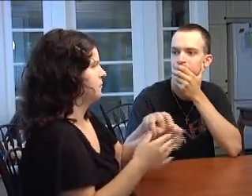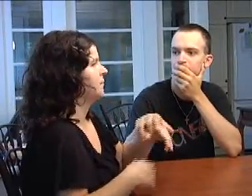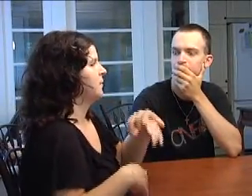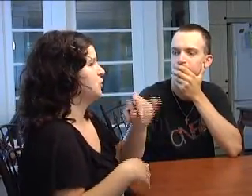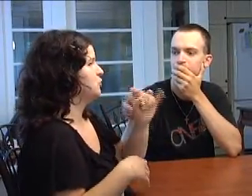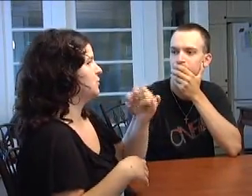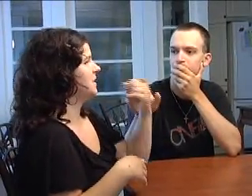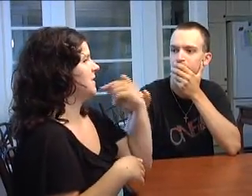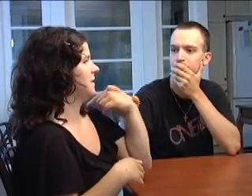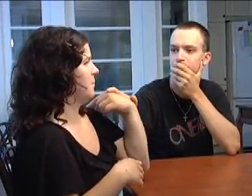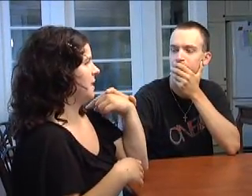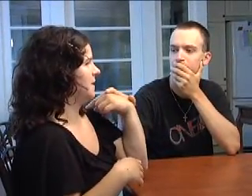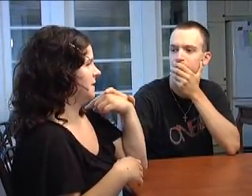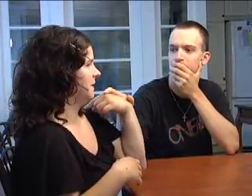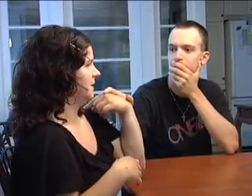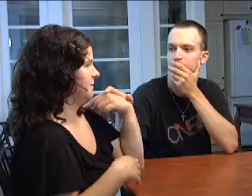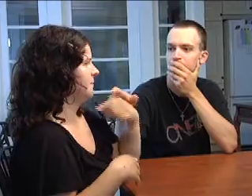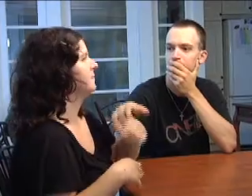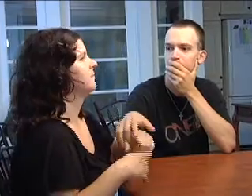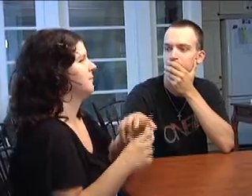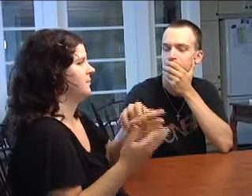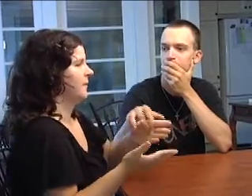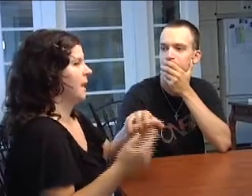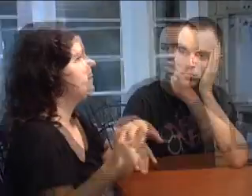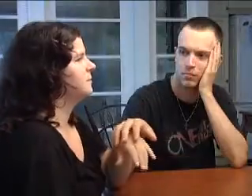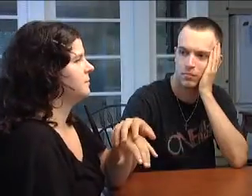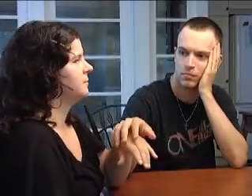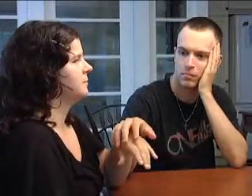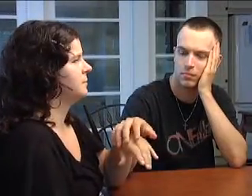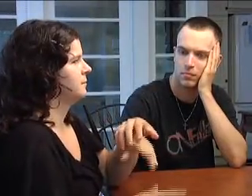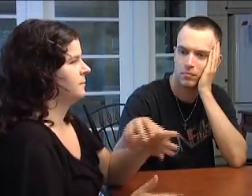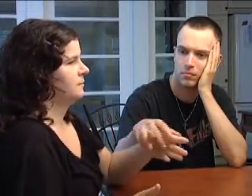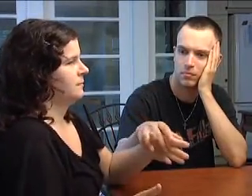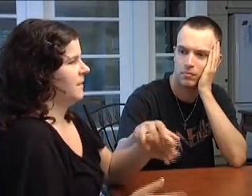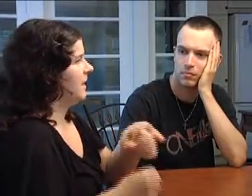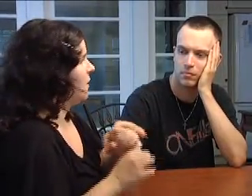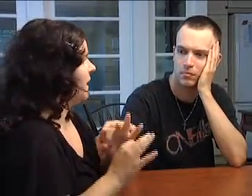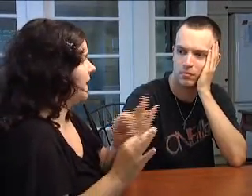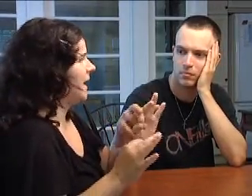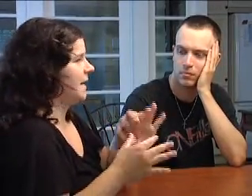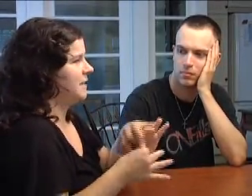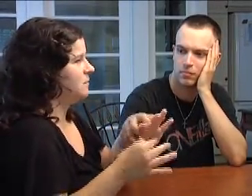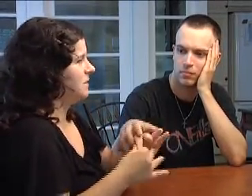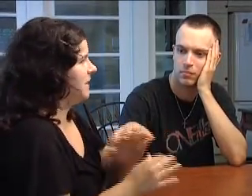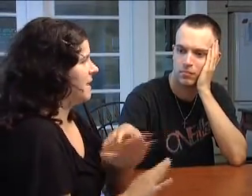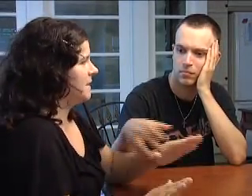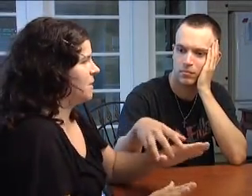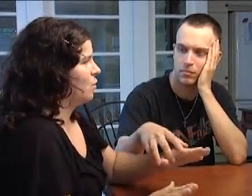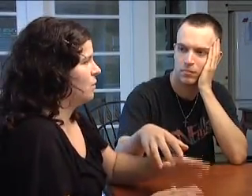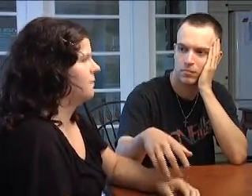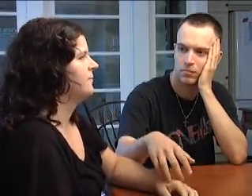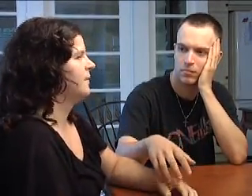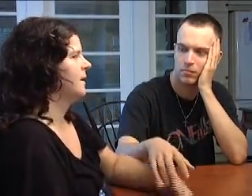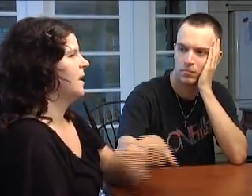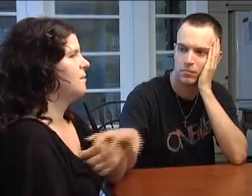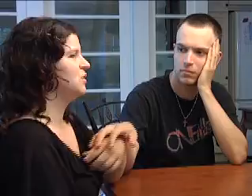à cette garderie-là. Je'ai de la semaine passée. Oublie ça. Il n a rien. Pas d'explication.